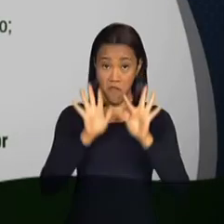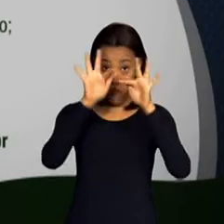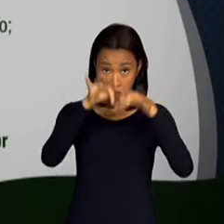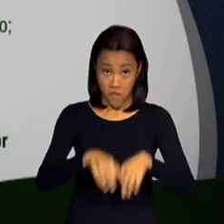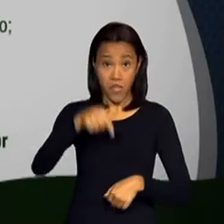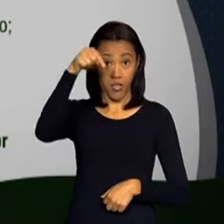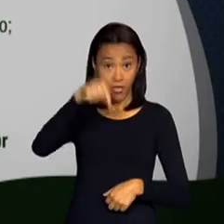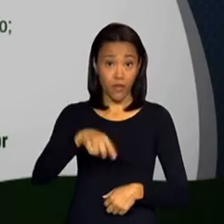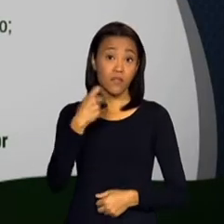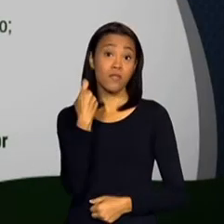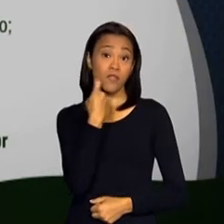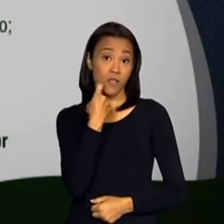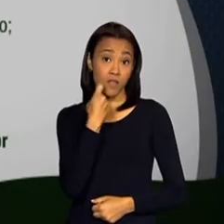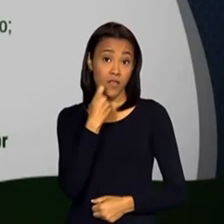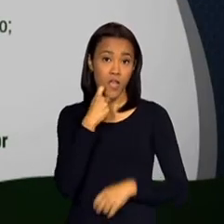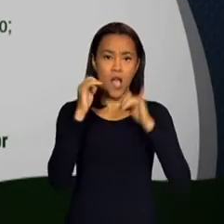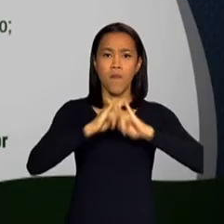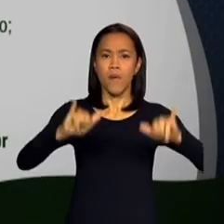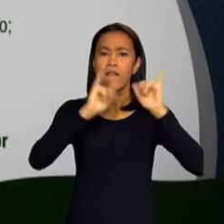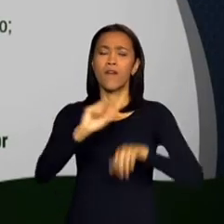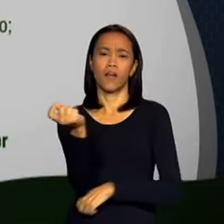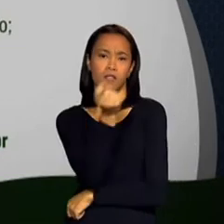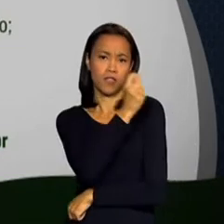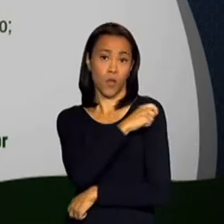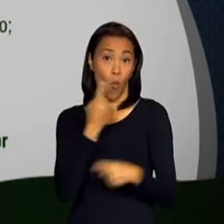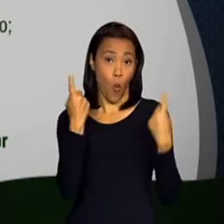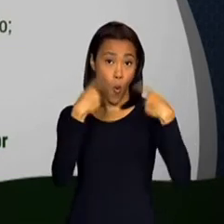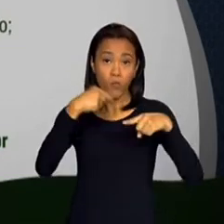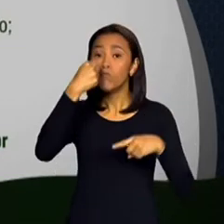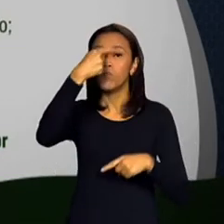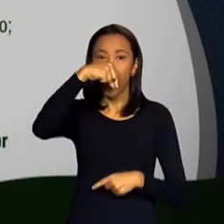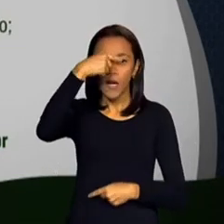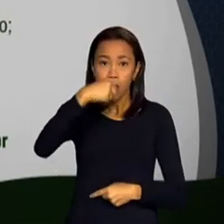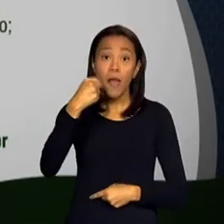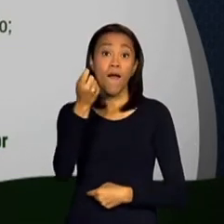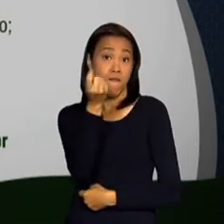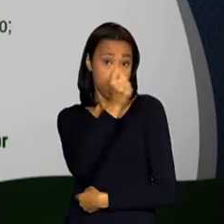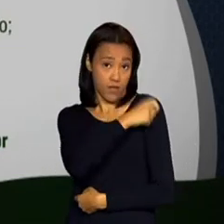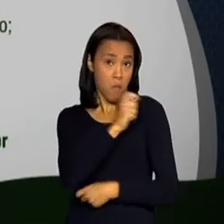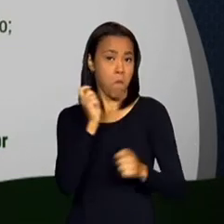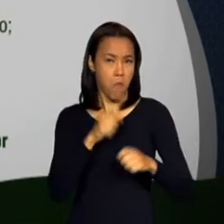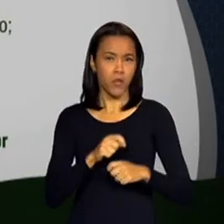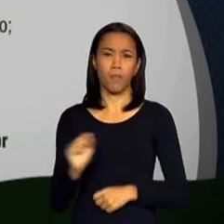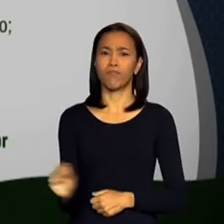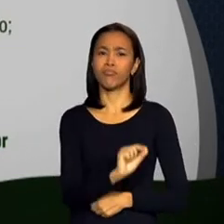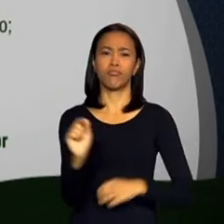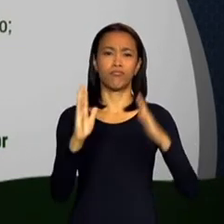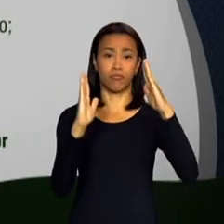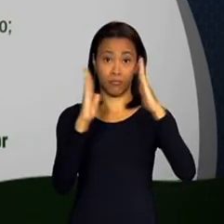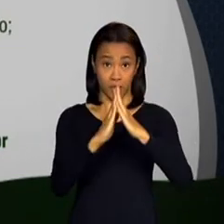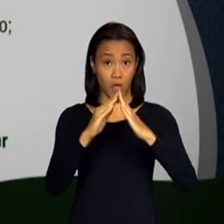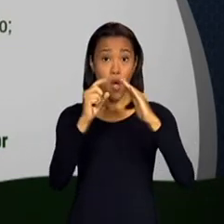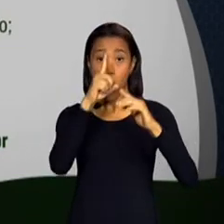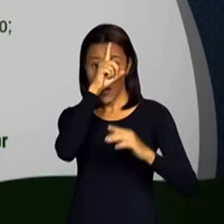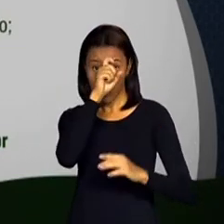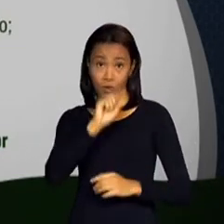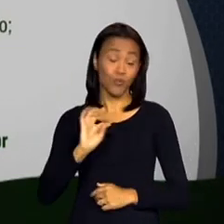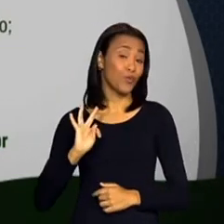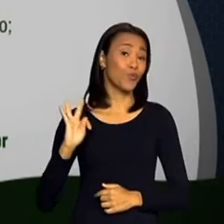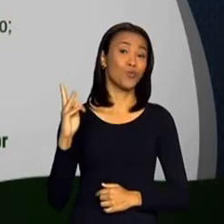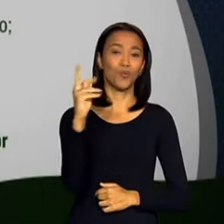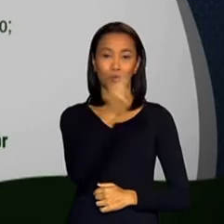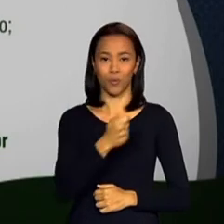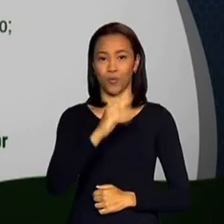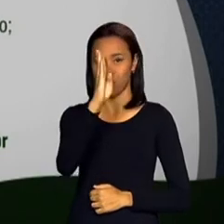Termina nesta sexta-feira a campanha de vacinação contra a gripe. A vacina pode ser encontrada nos postos de saúde de todo o